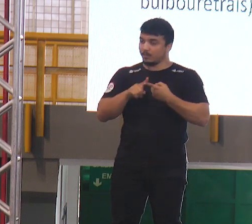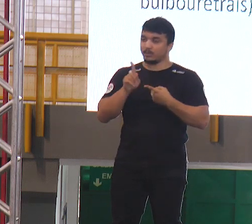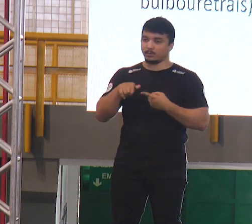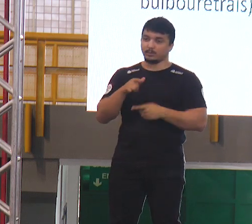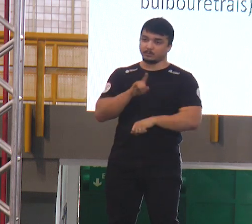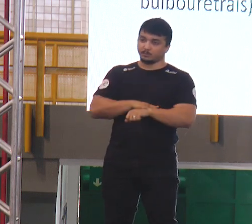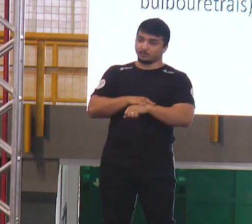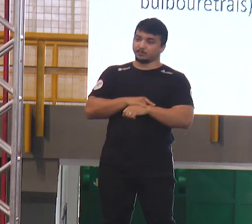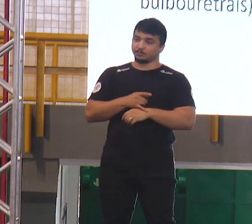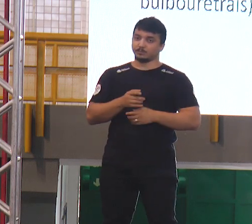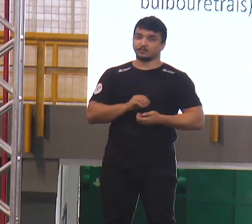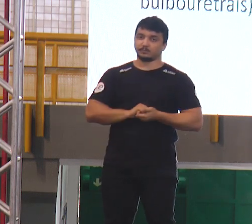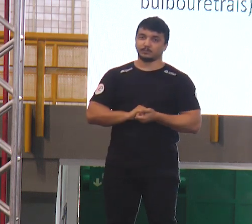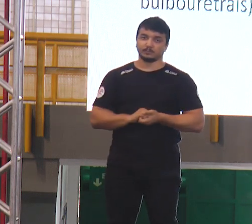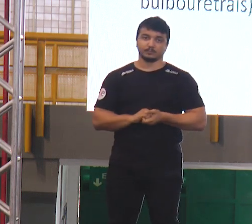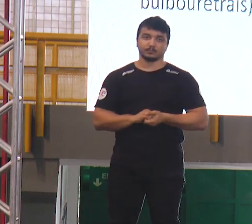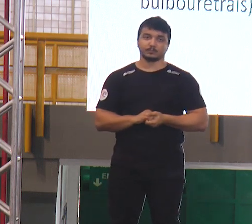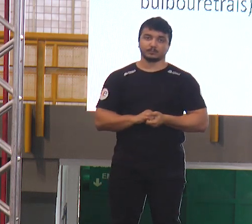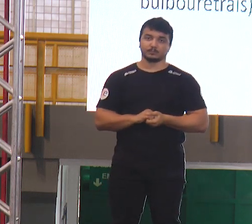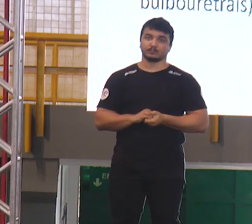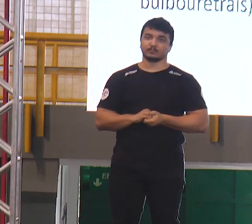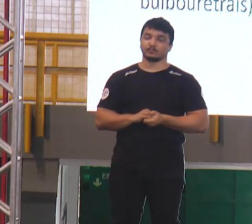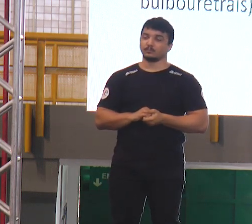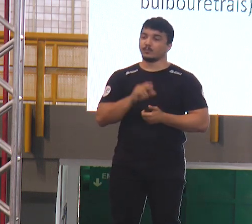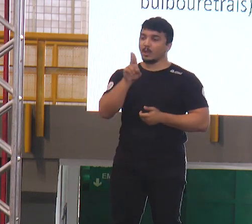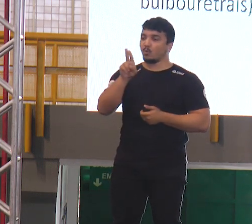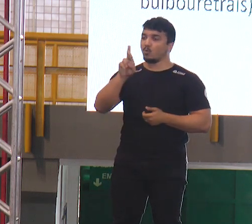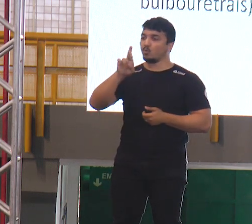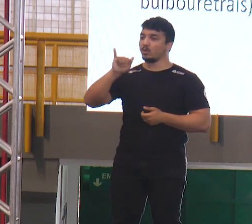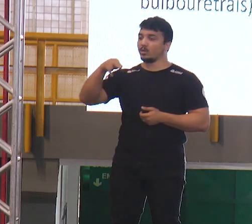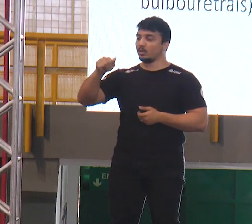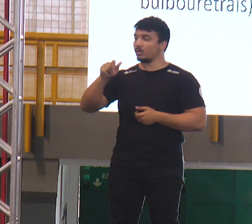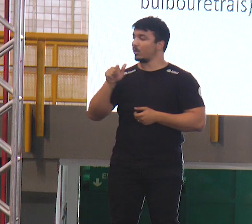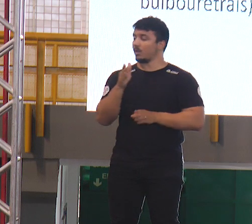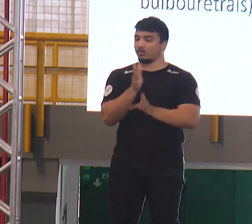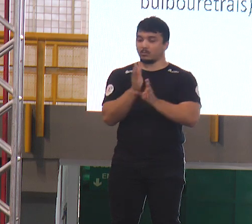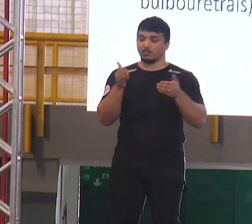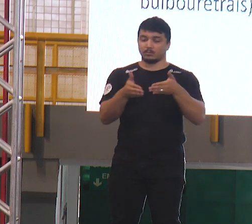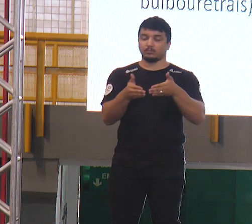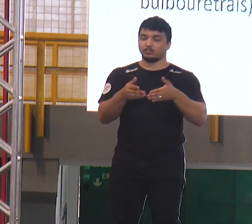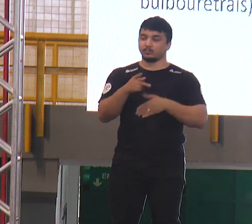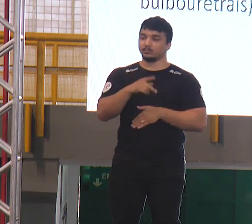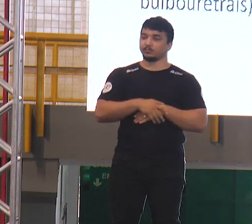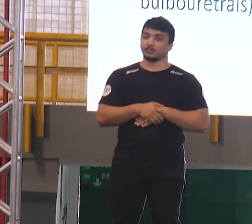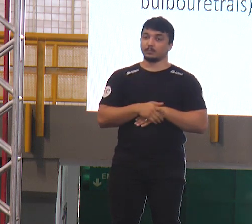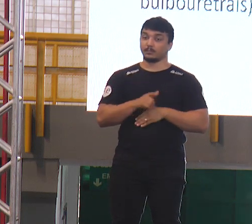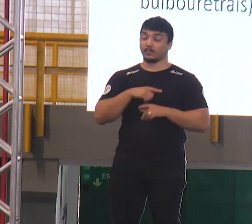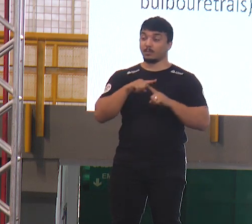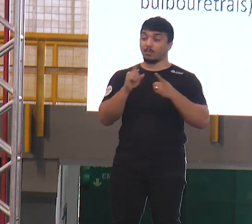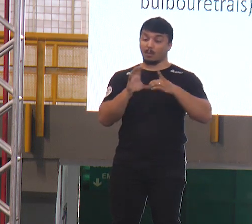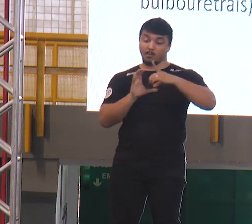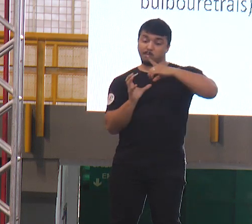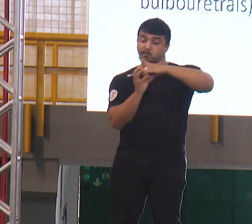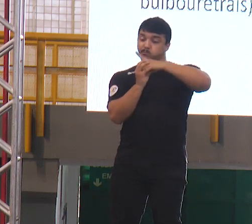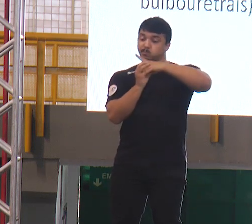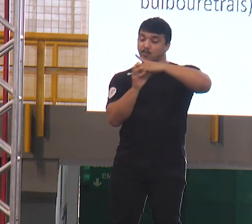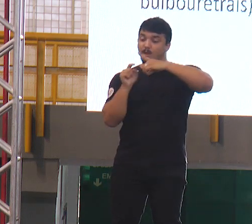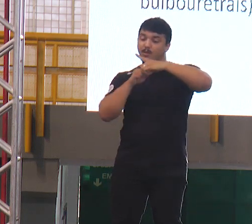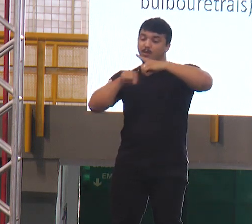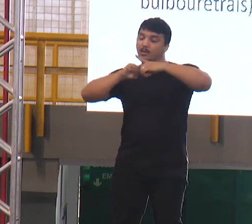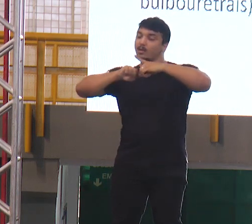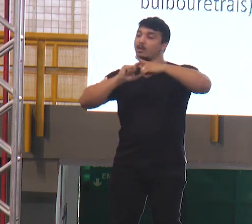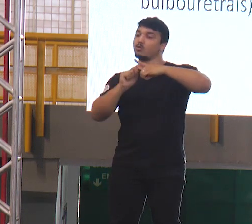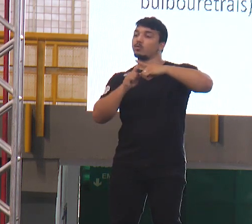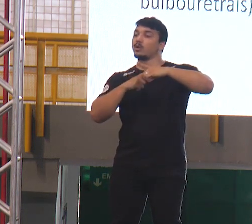sistema urinário, tá? No caso do pênis. Já o saco escrotal é uma